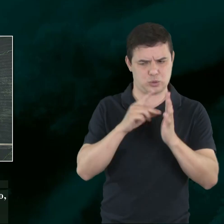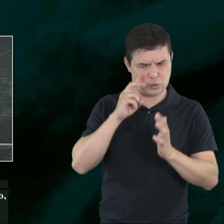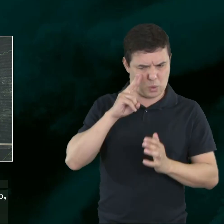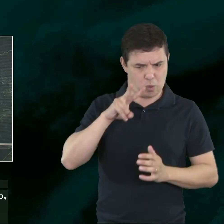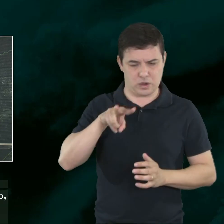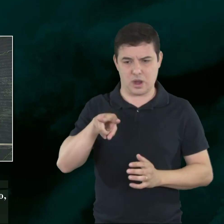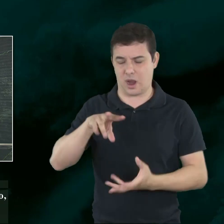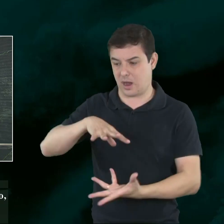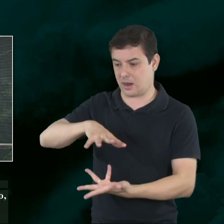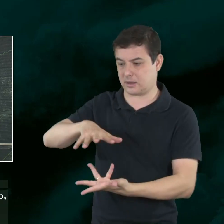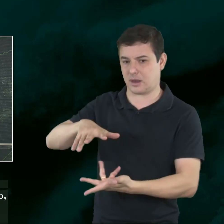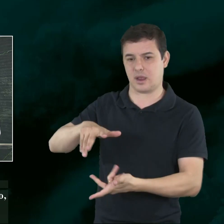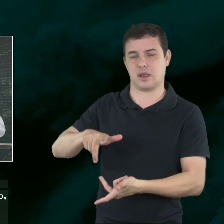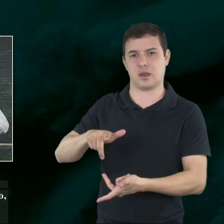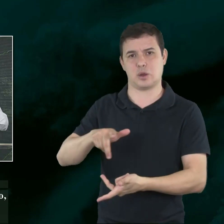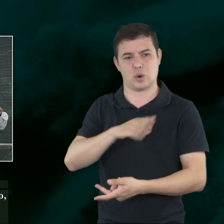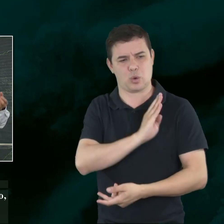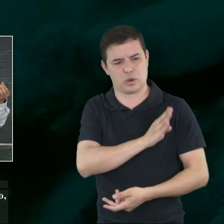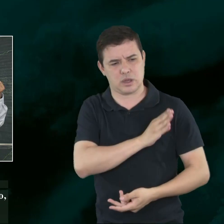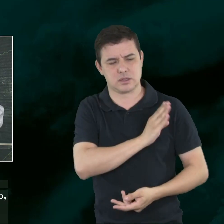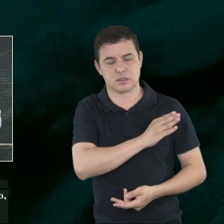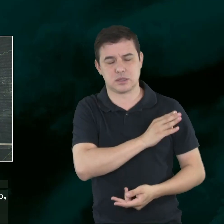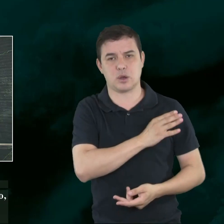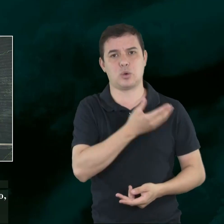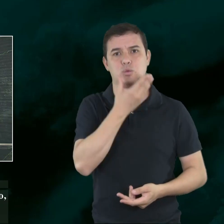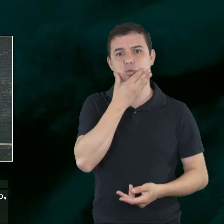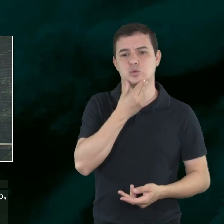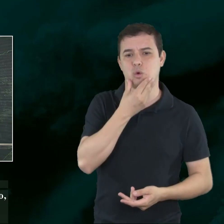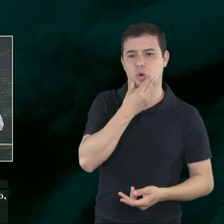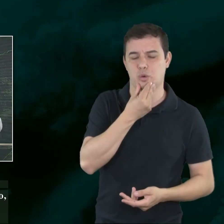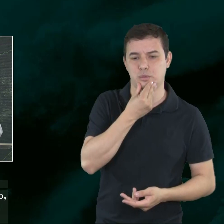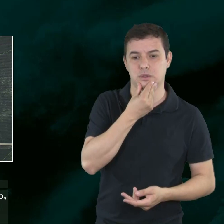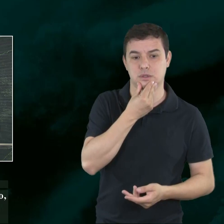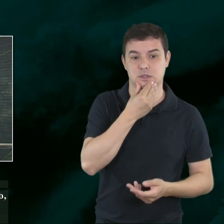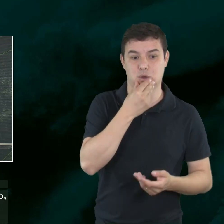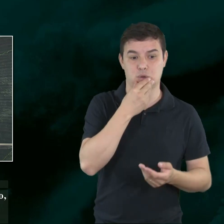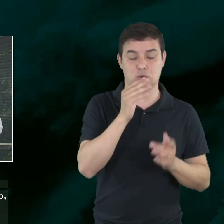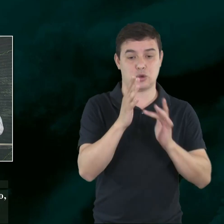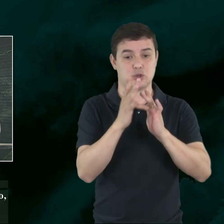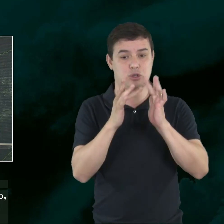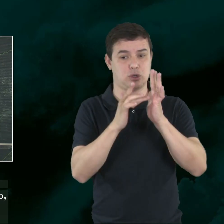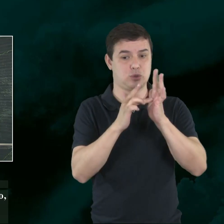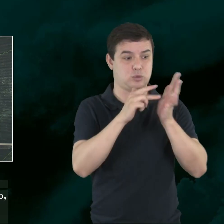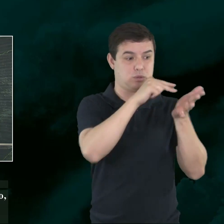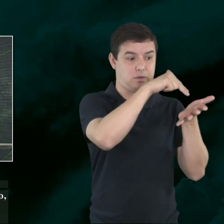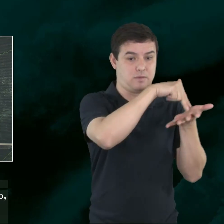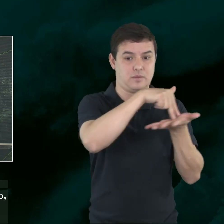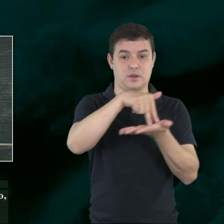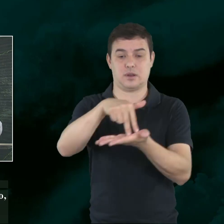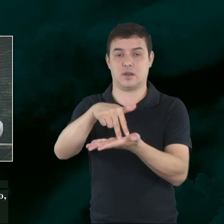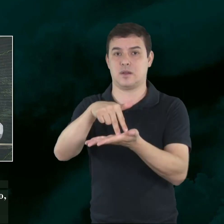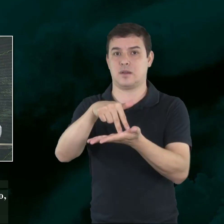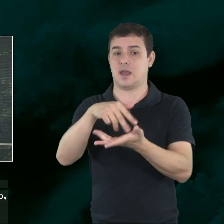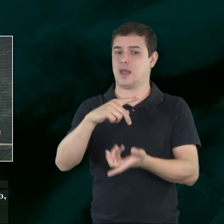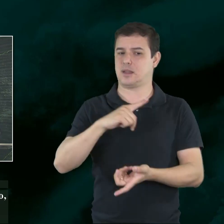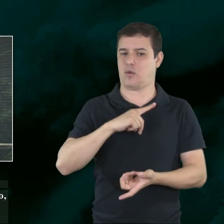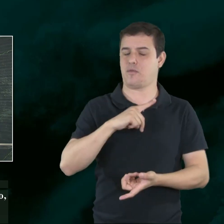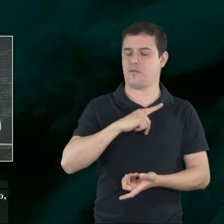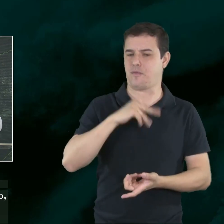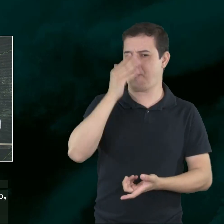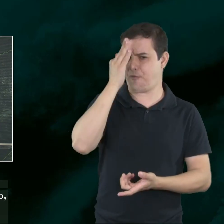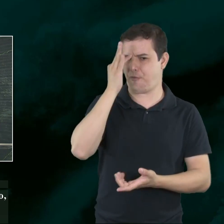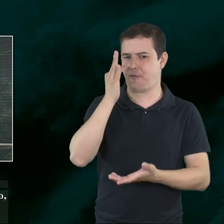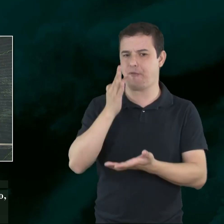fé na terra? Quer dizer, na sua segunda vinda, será que ele vai achar fé na terra? Então, hoje, nós